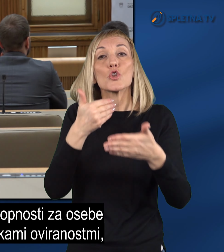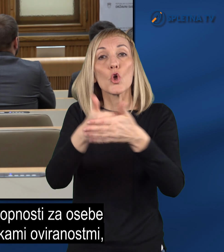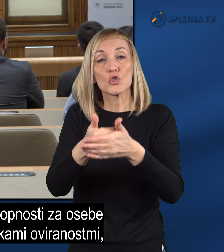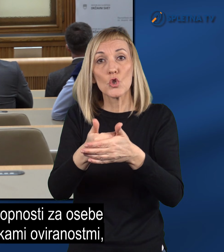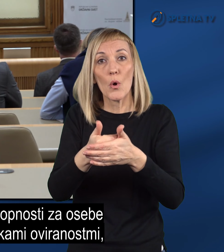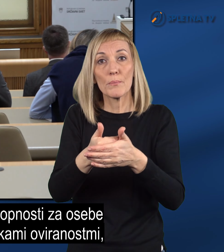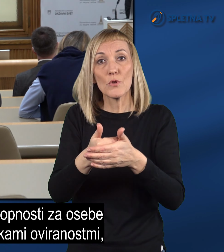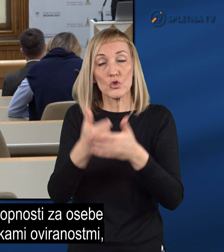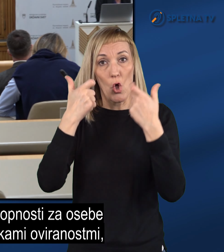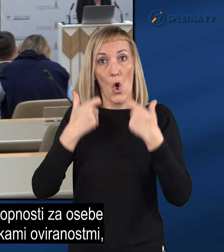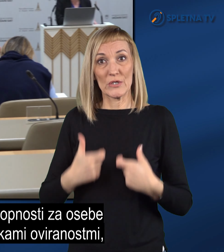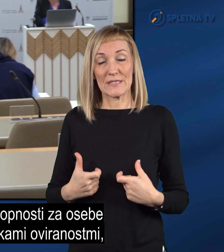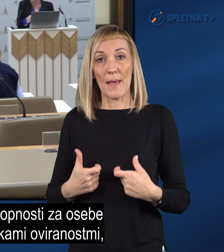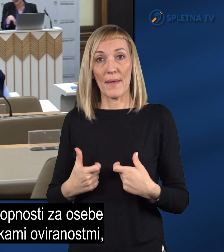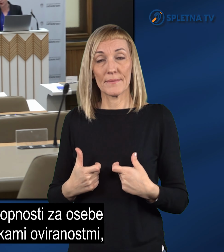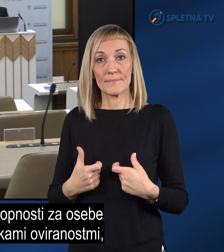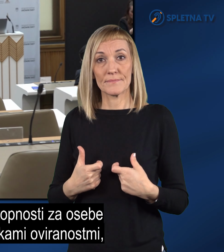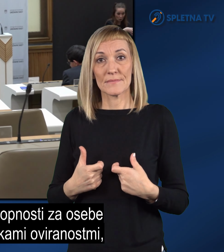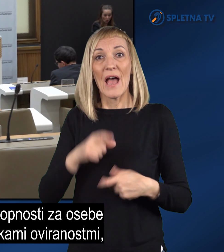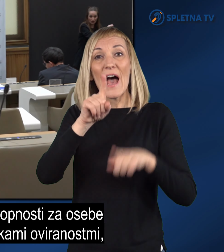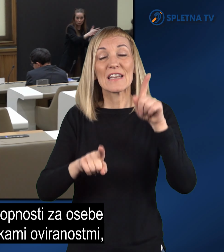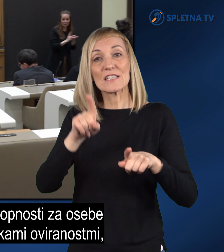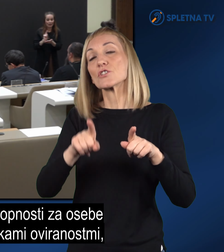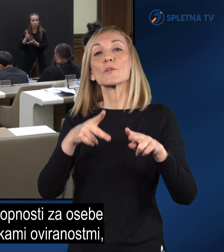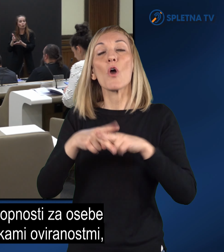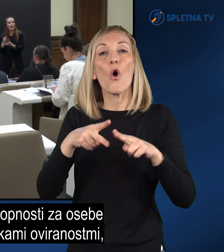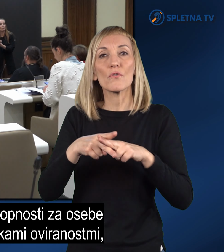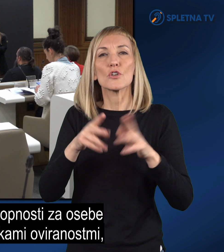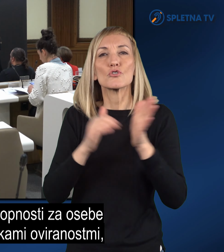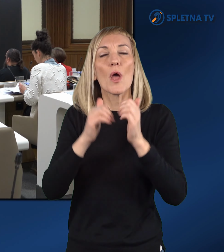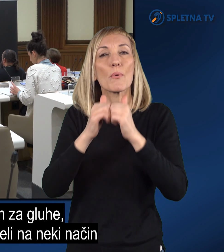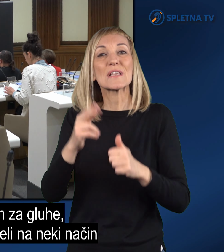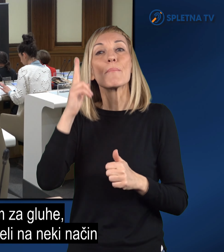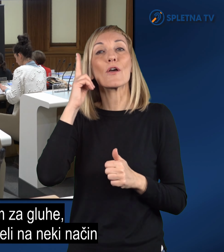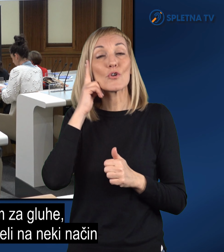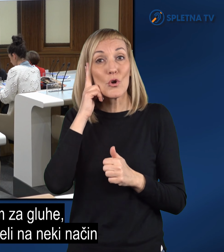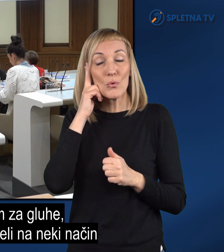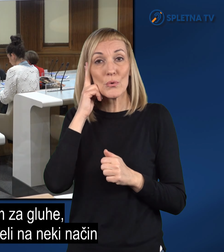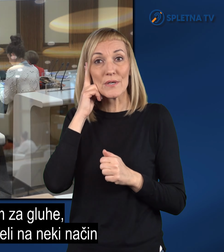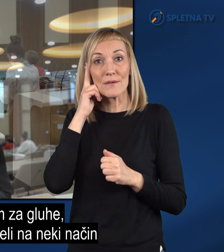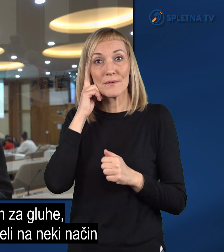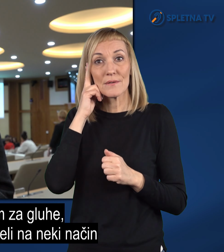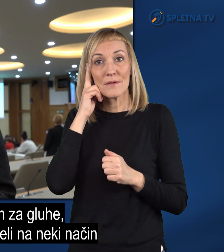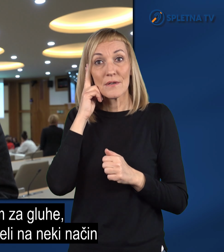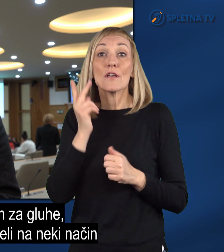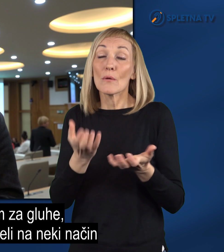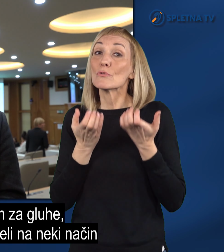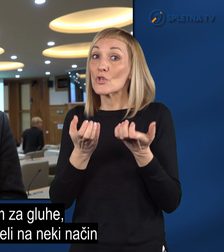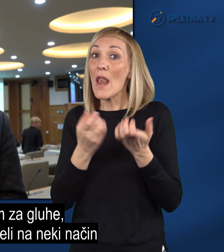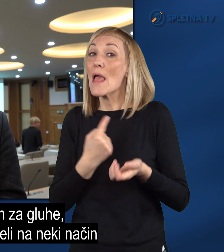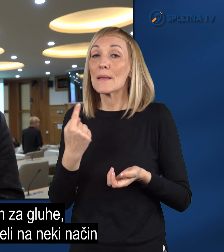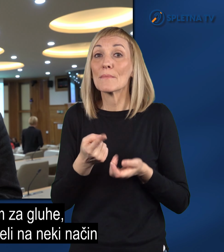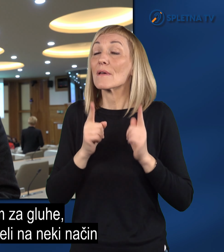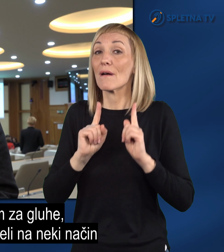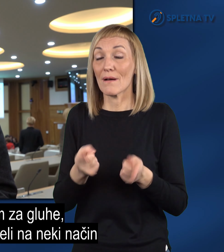za osebe z različnimi oblikami oviranosti, predvsem za gluhe, bi si morda